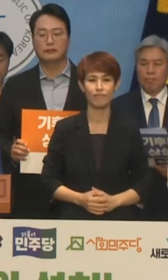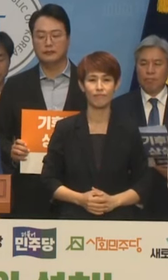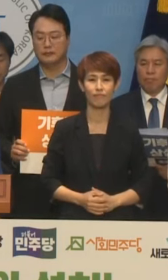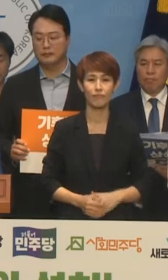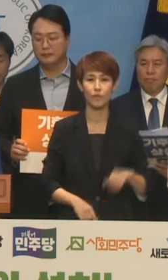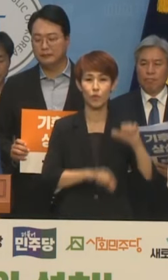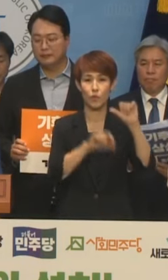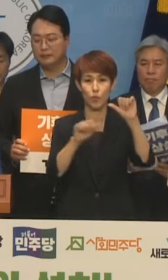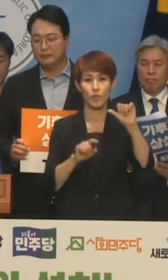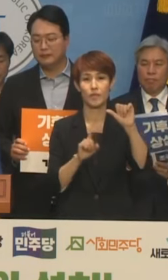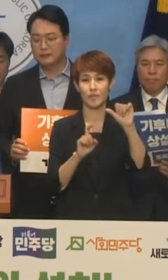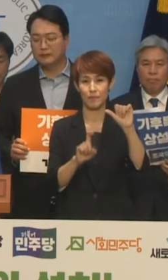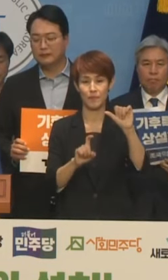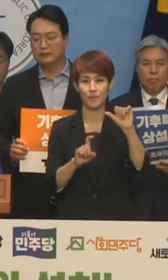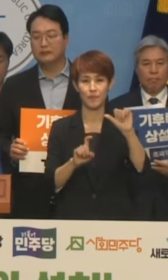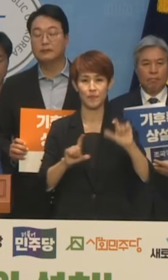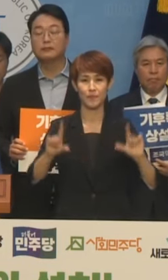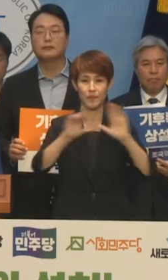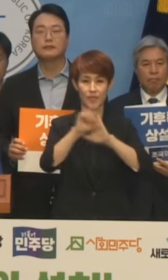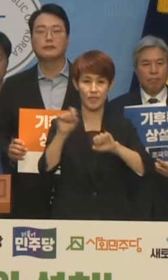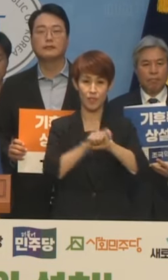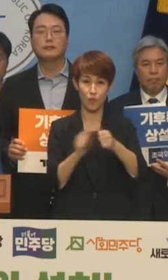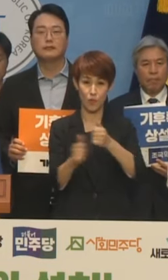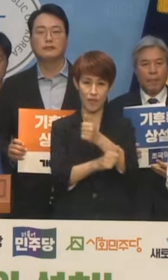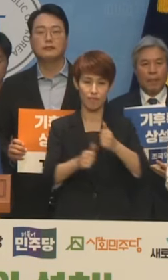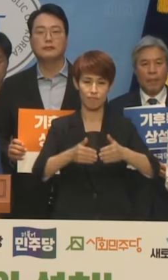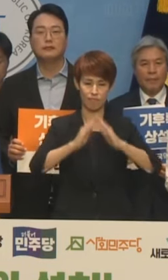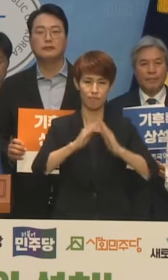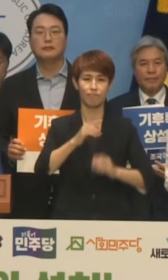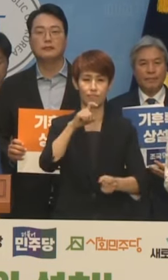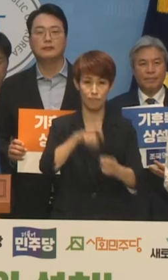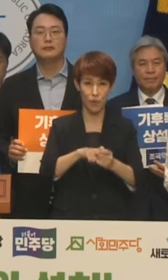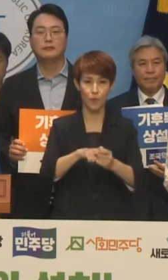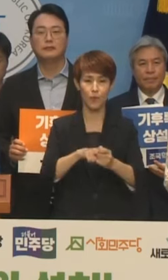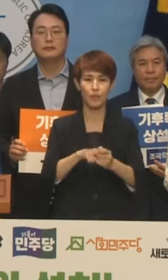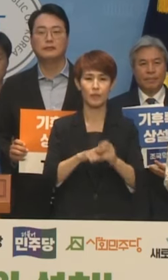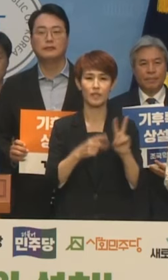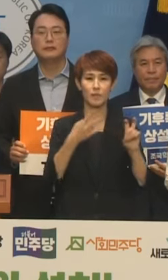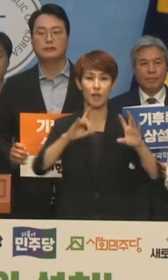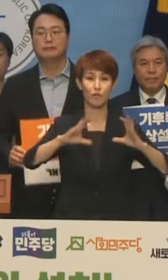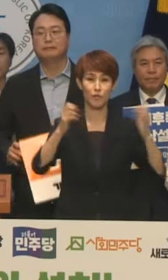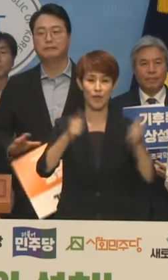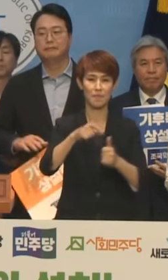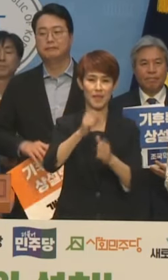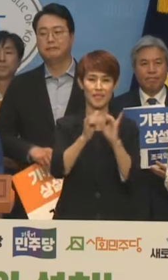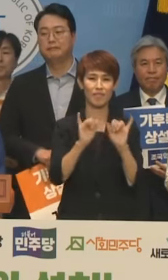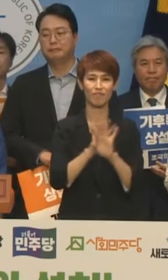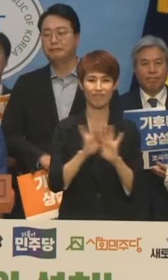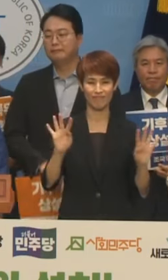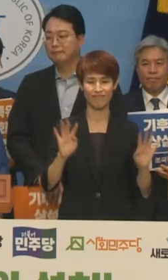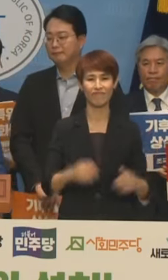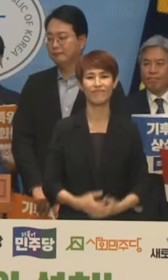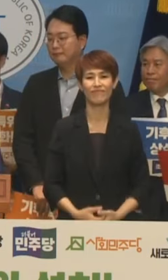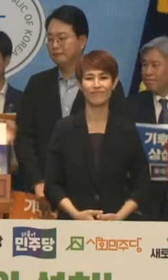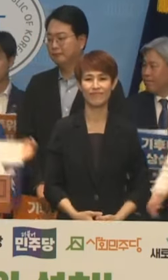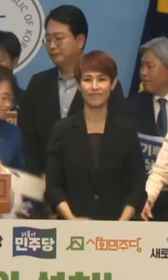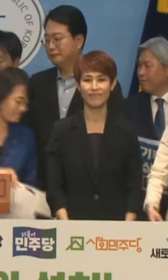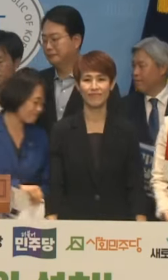2024년 5월 10일 기후특위 상설화를 촉구하는 22대 국회 당선인 1동.